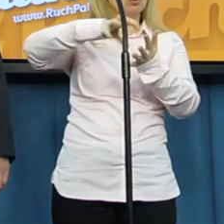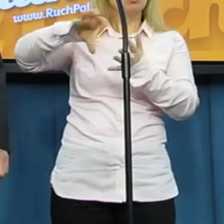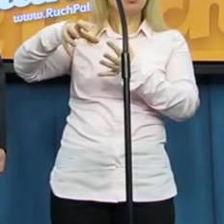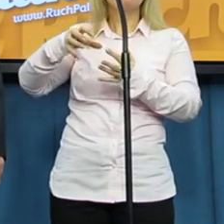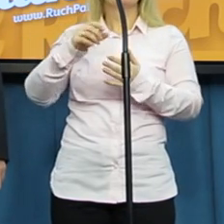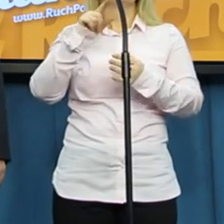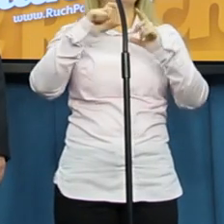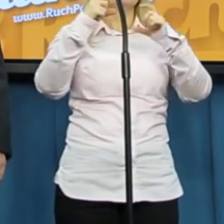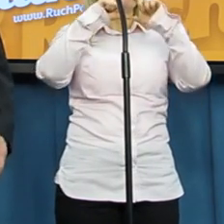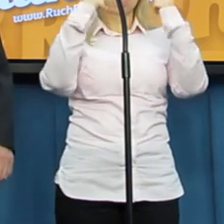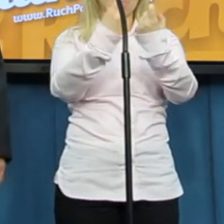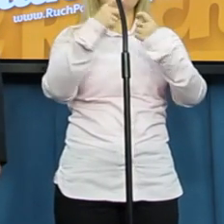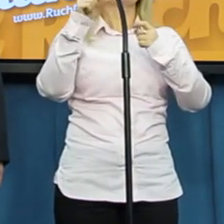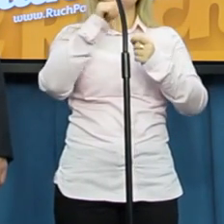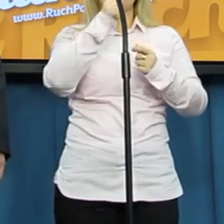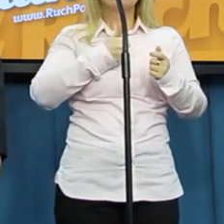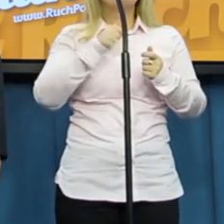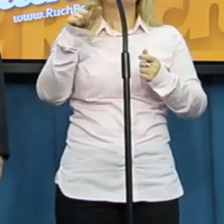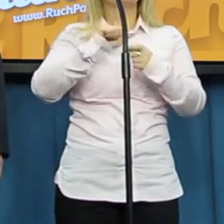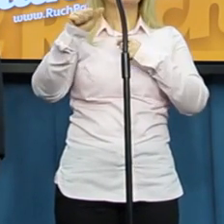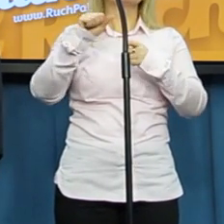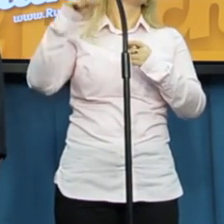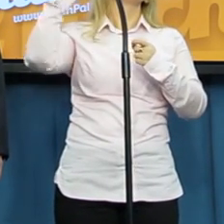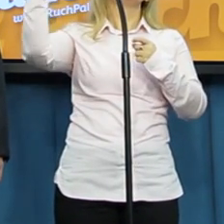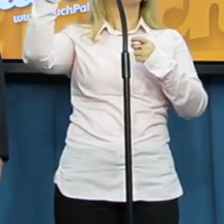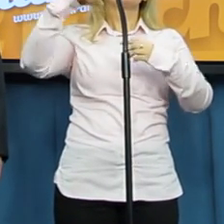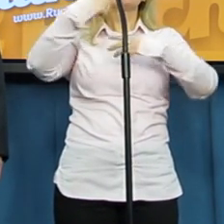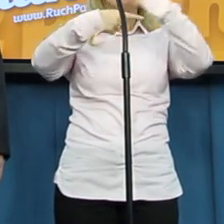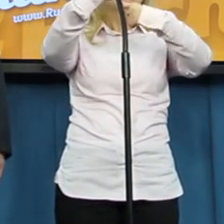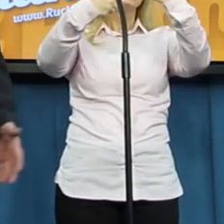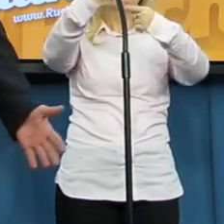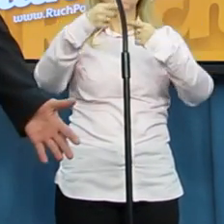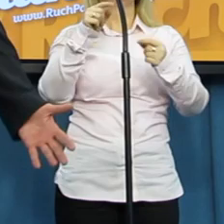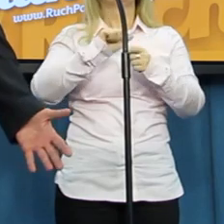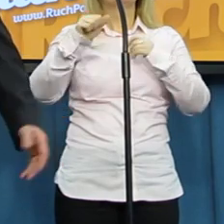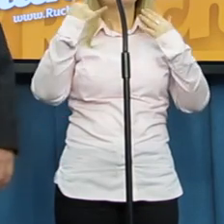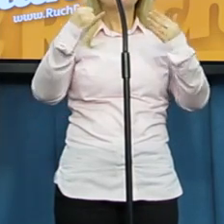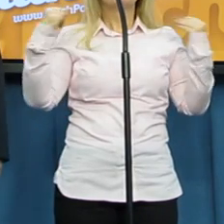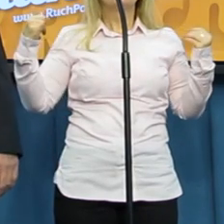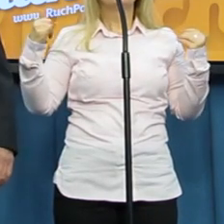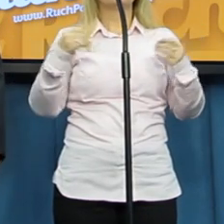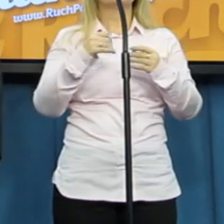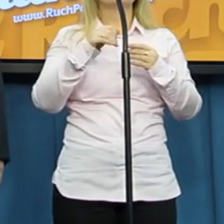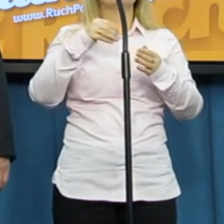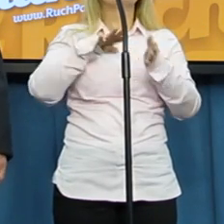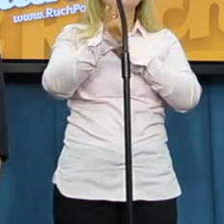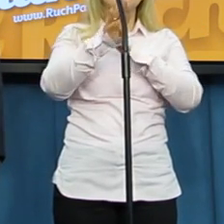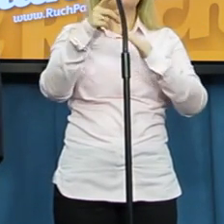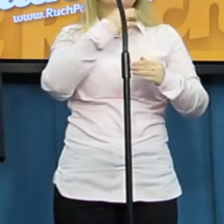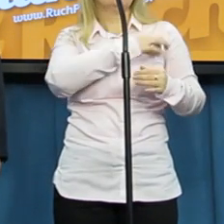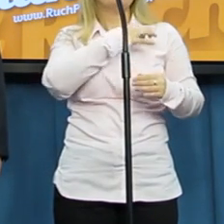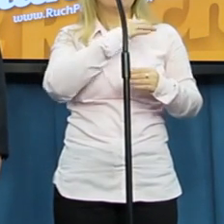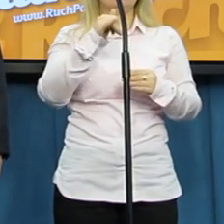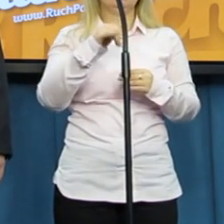w Parlamencie Europejskim, socjaliści, postępowi, demokraci, która składa się z bardzo różnych przedstawicieli partii